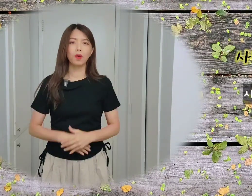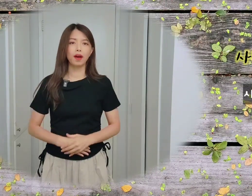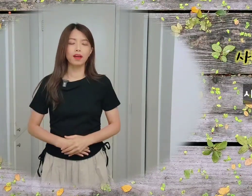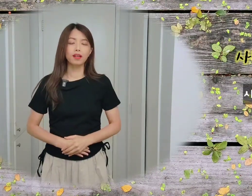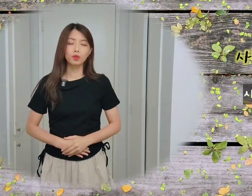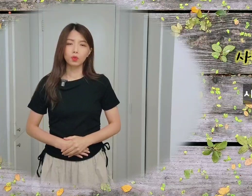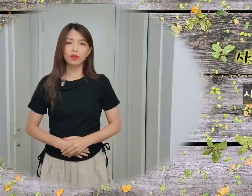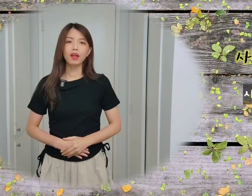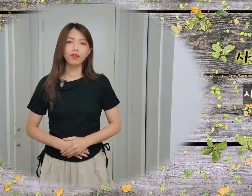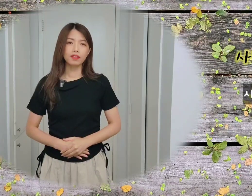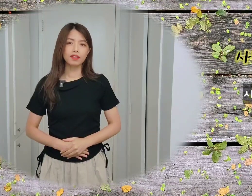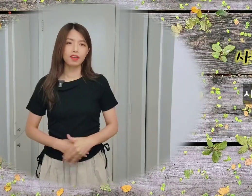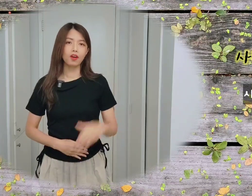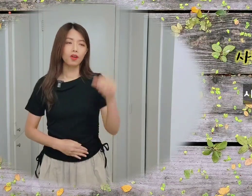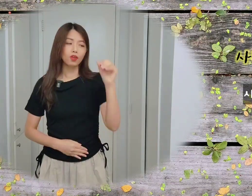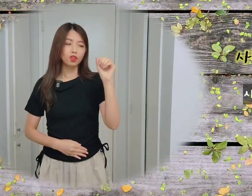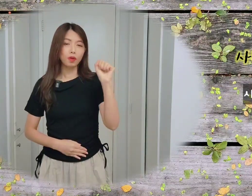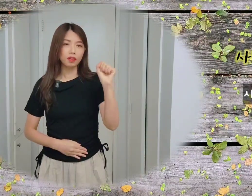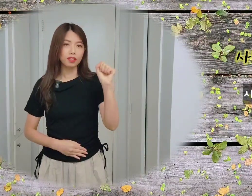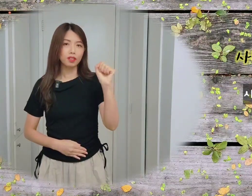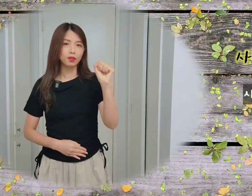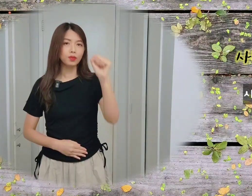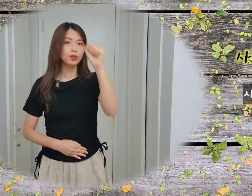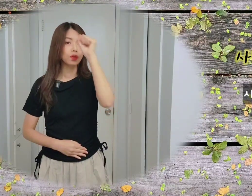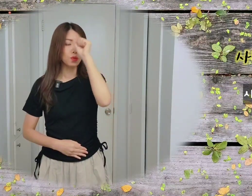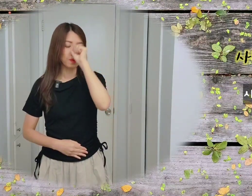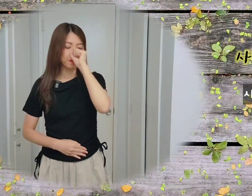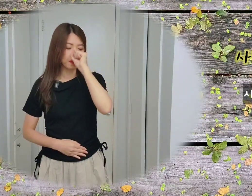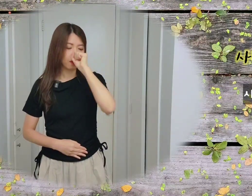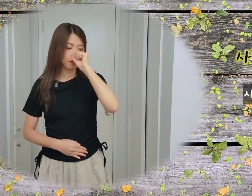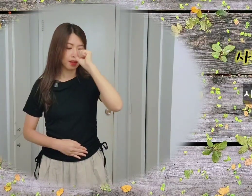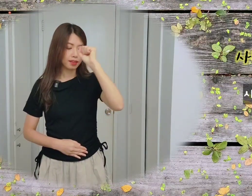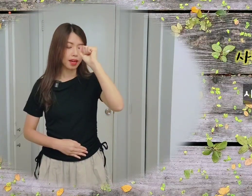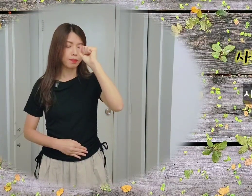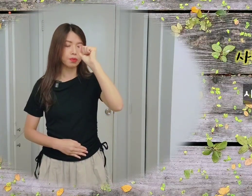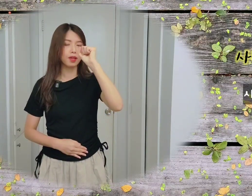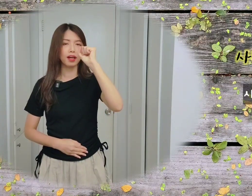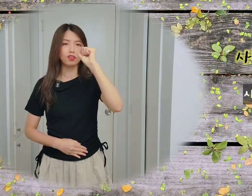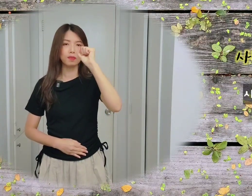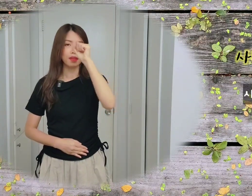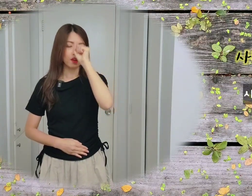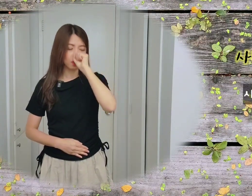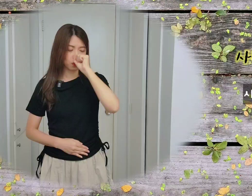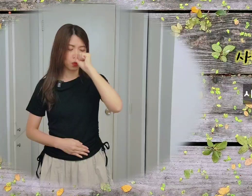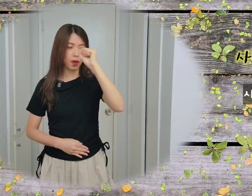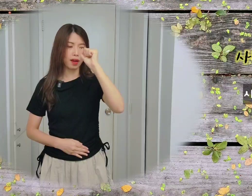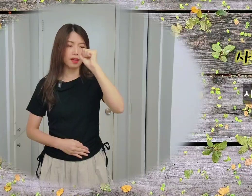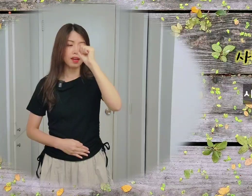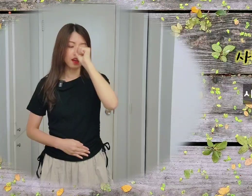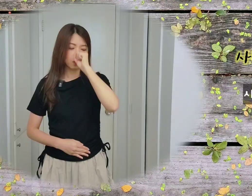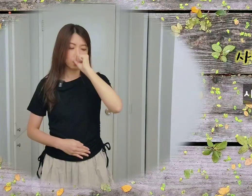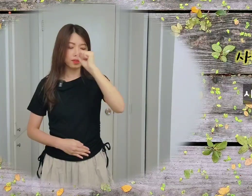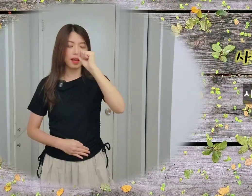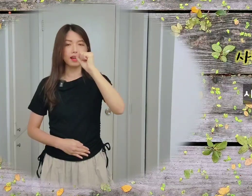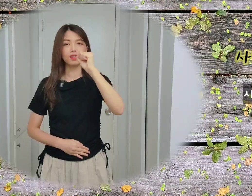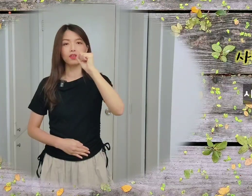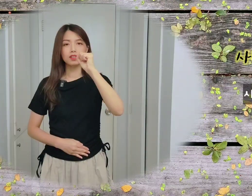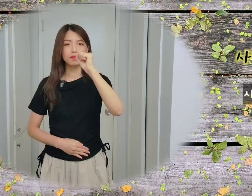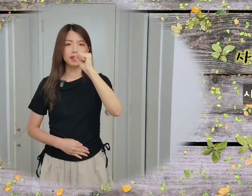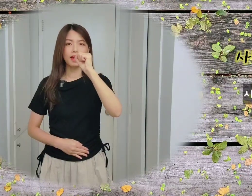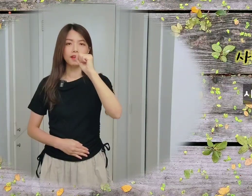사람이 좋아, 좋다라고 하는 뜻은요, 주먹을 쥐시고 코 앞에서 살짝 앞으로 나가주시면 돼요. 좋아,